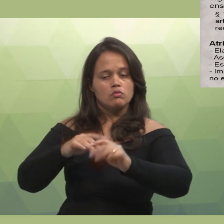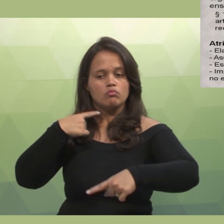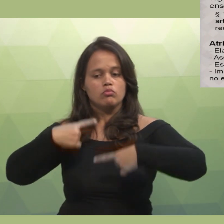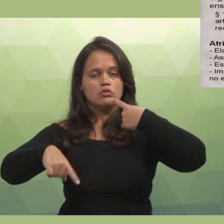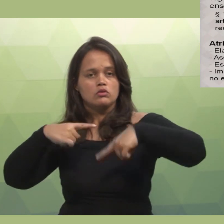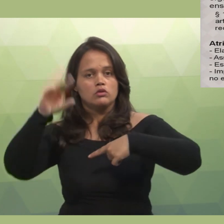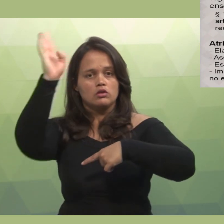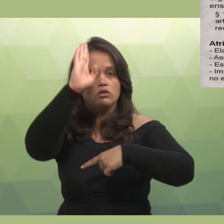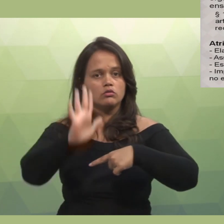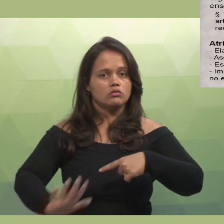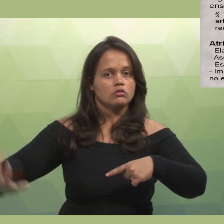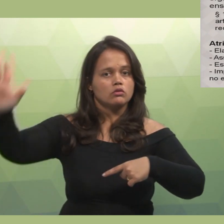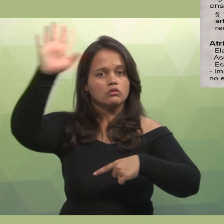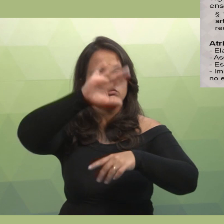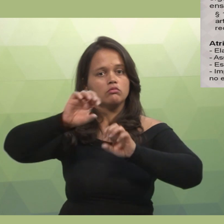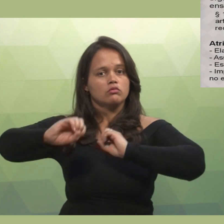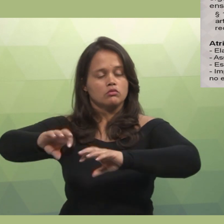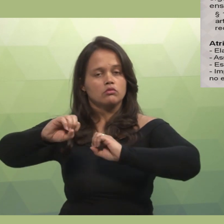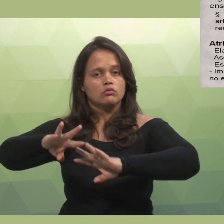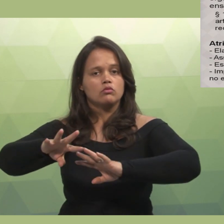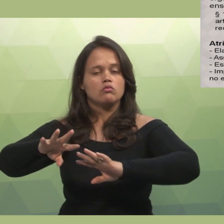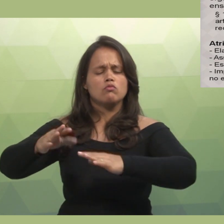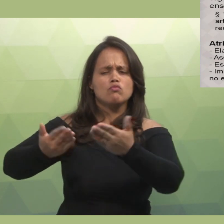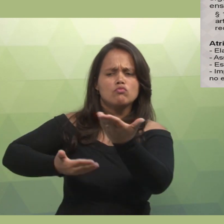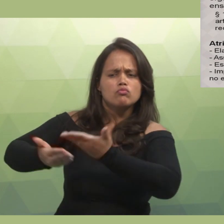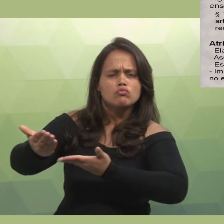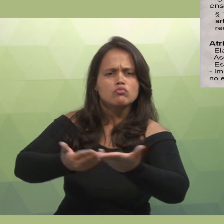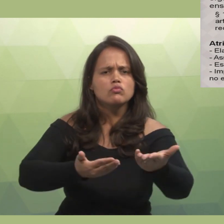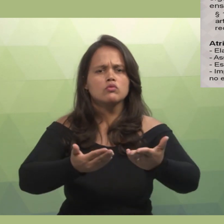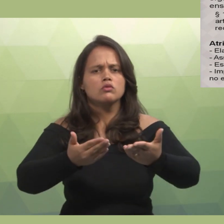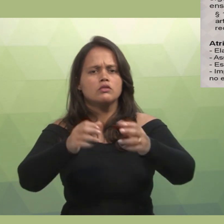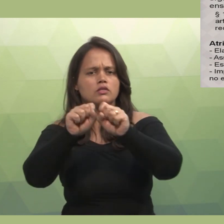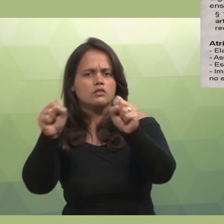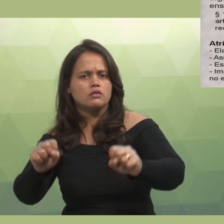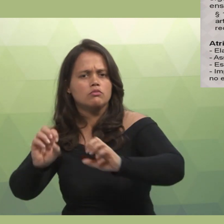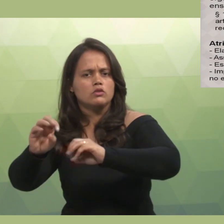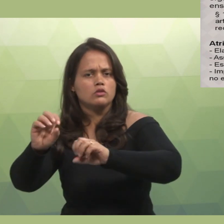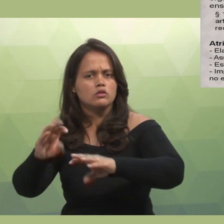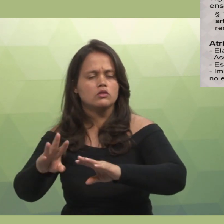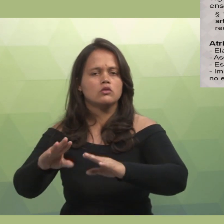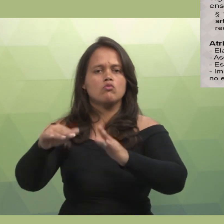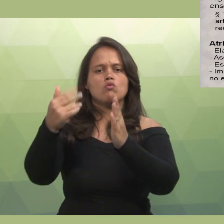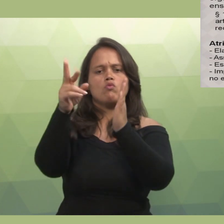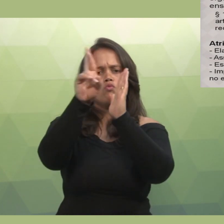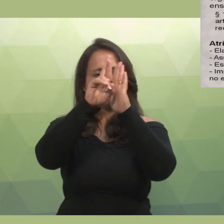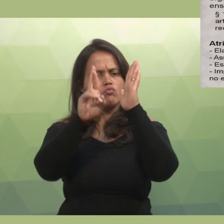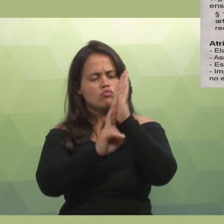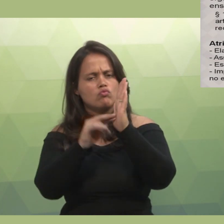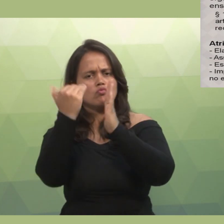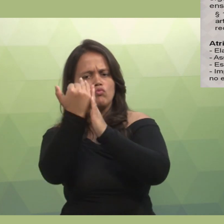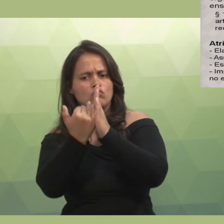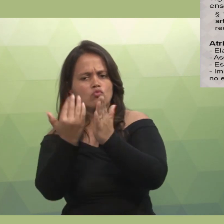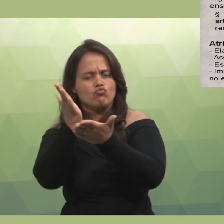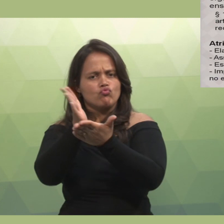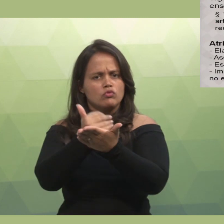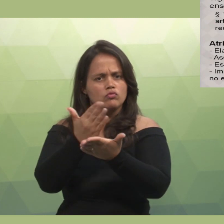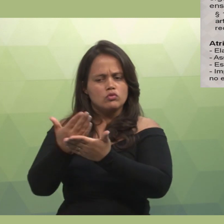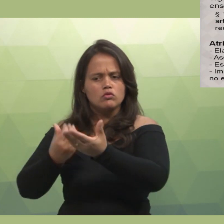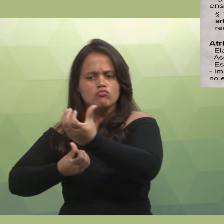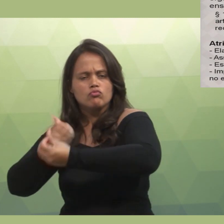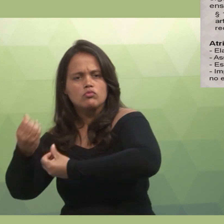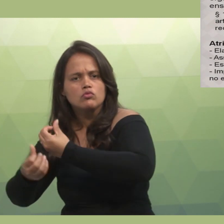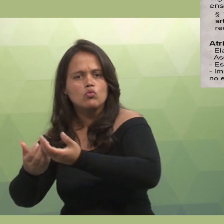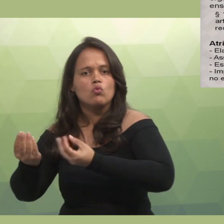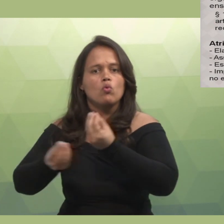de ensino e exercendo função normativa, redistributiva e supletiva em relação às